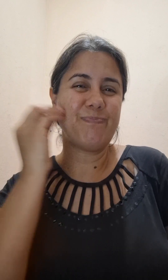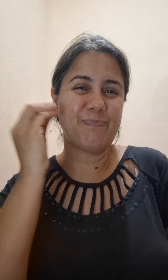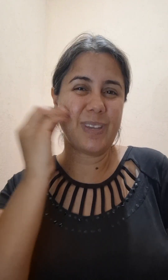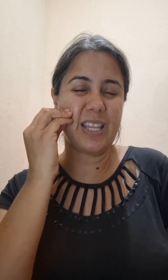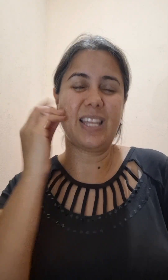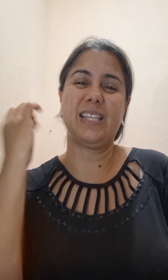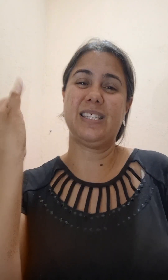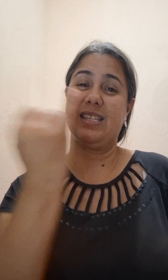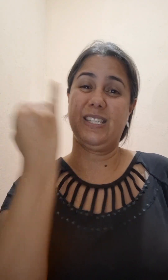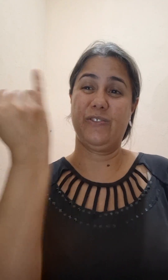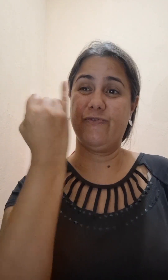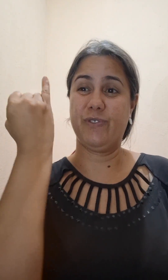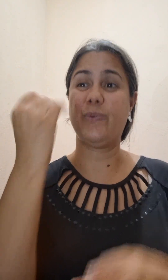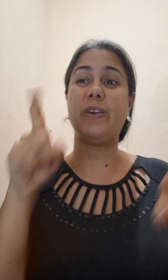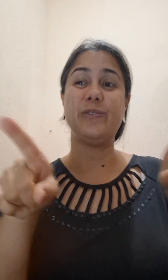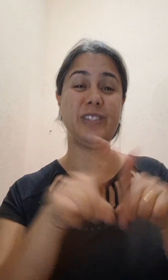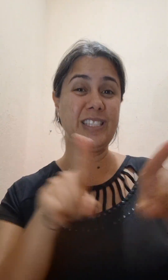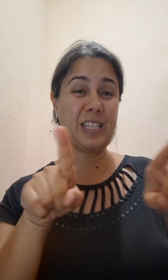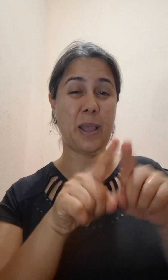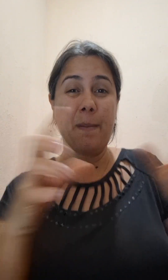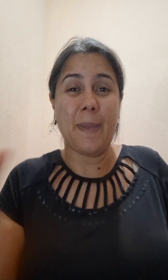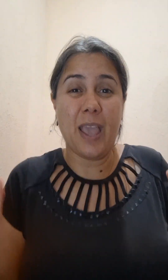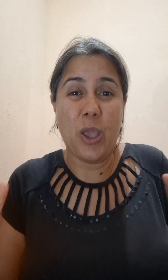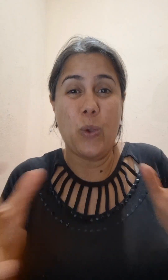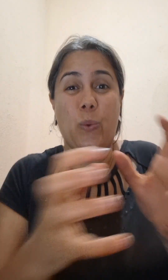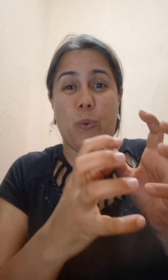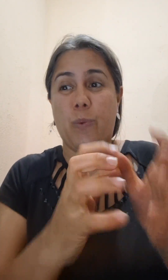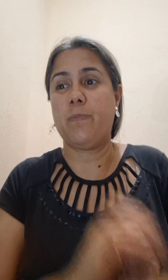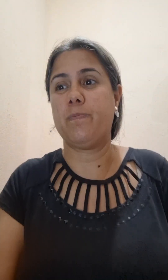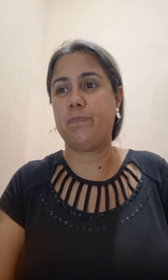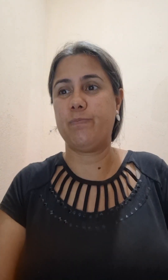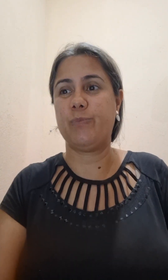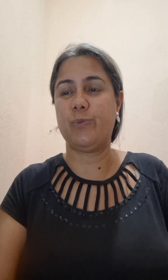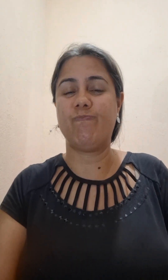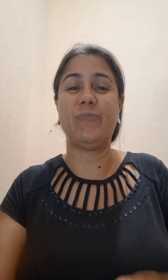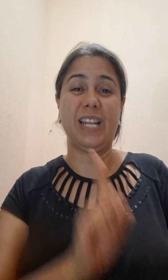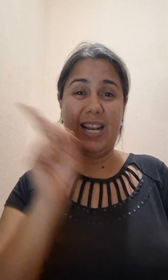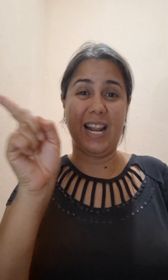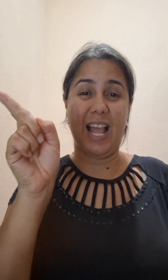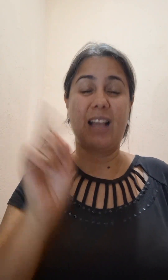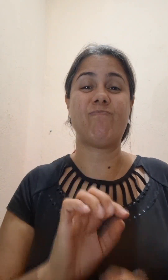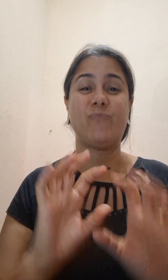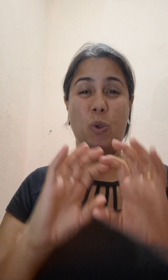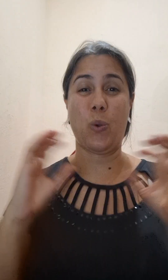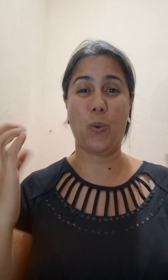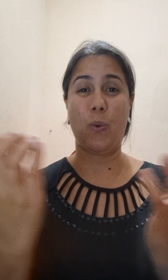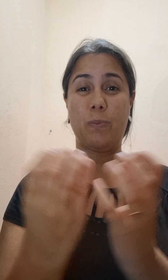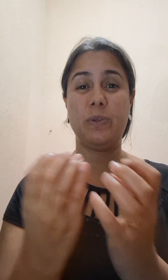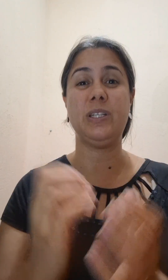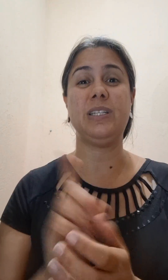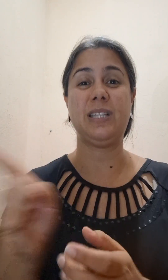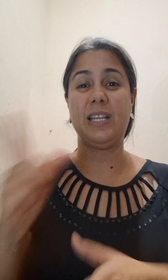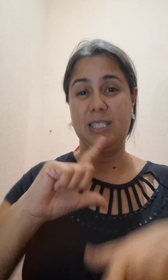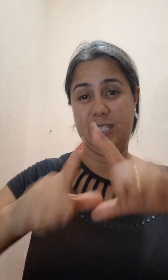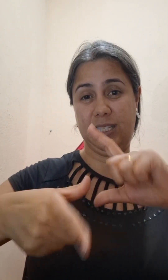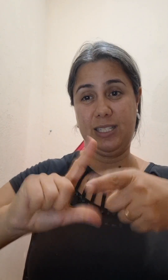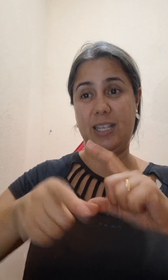que tem experiências individuais, também coletivas, lá da